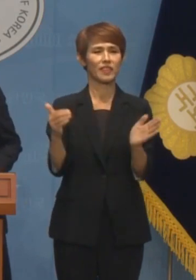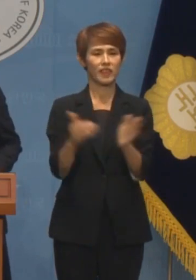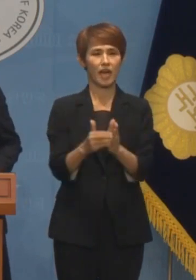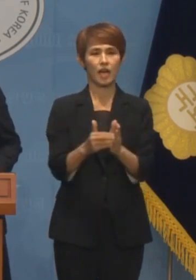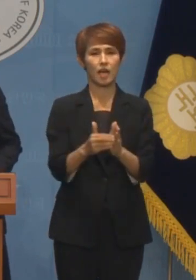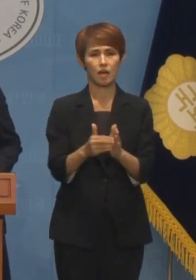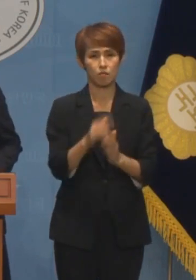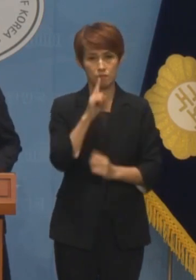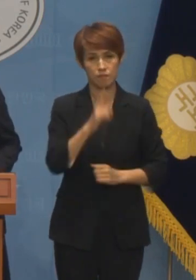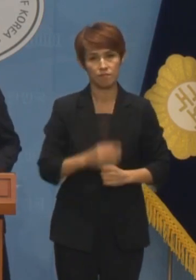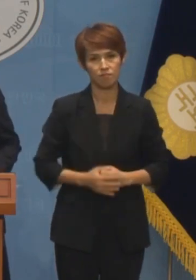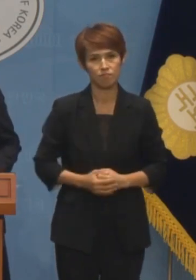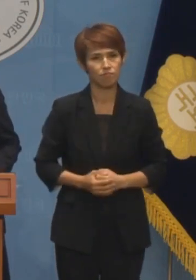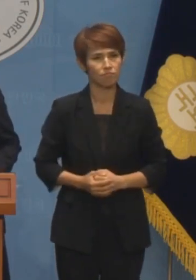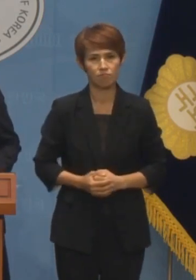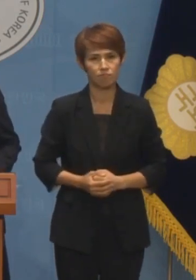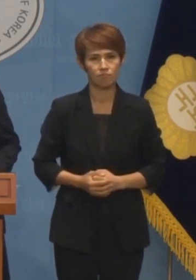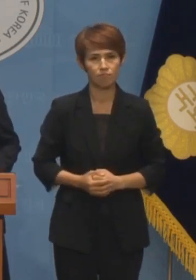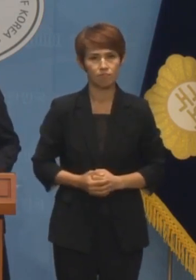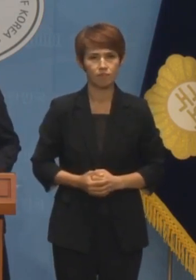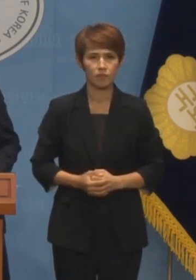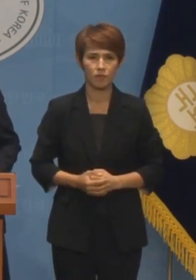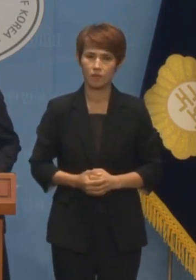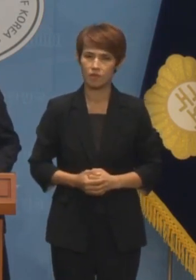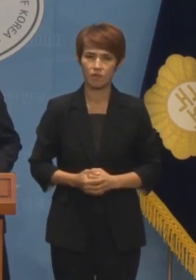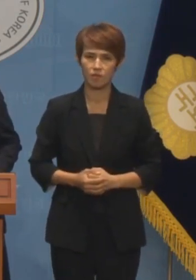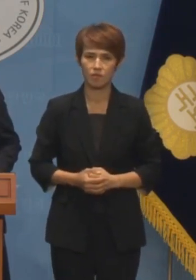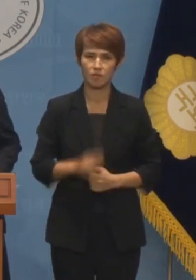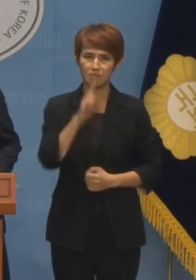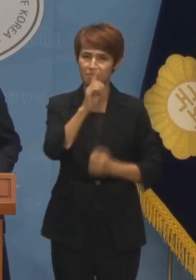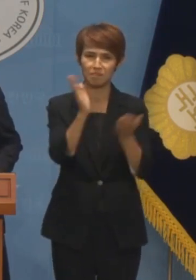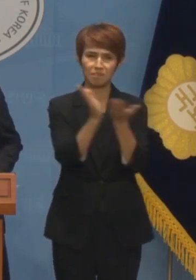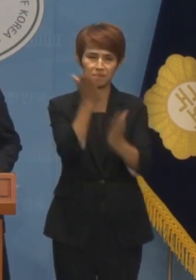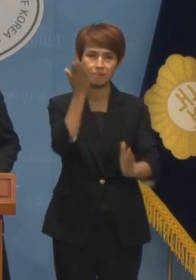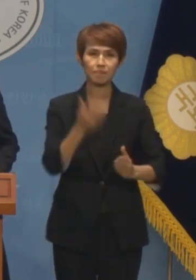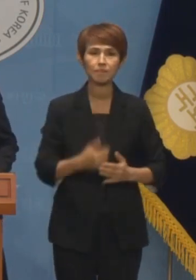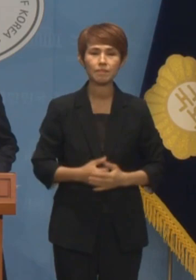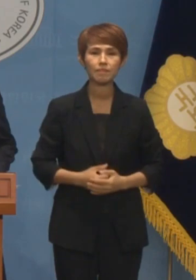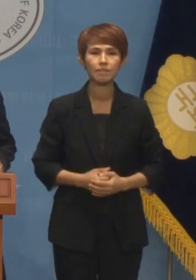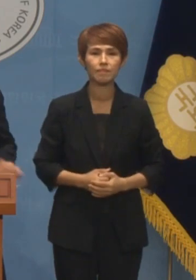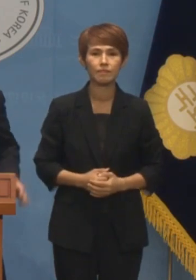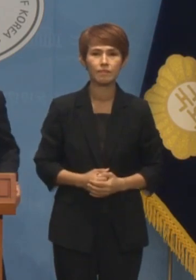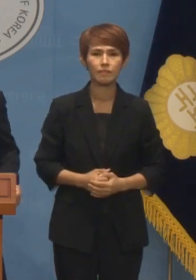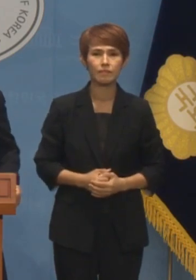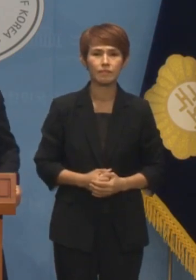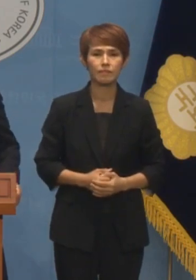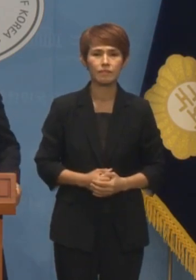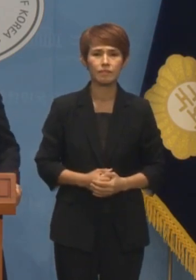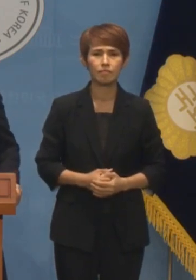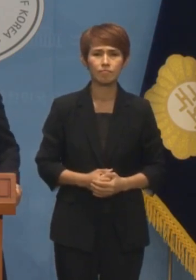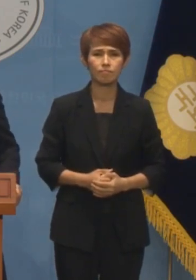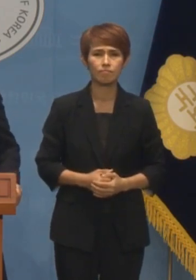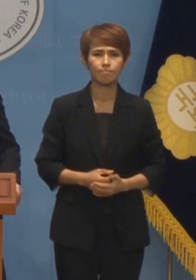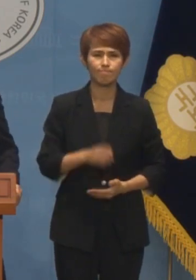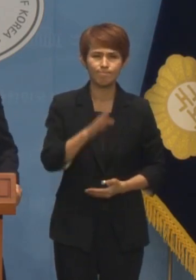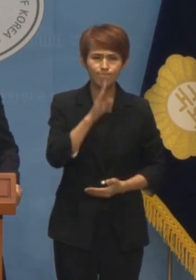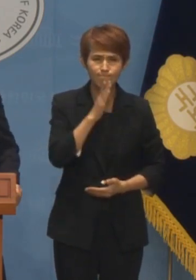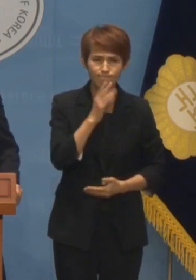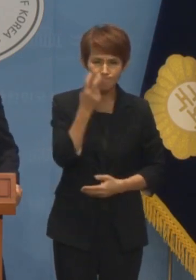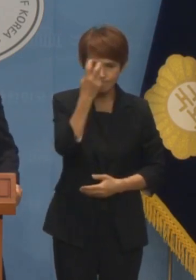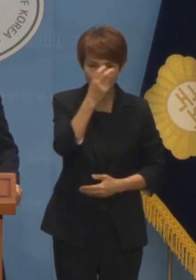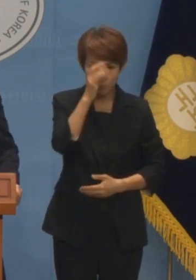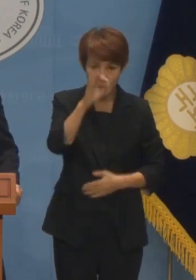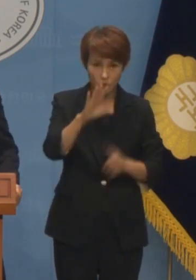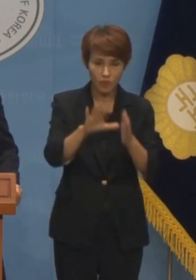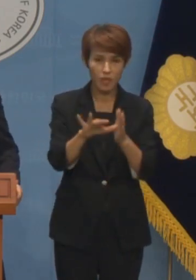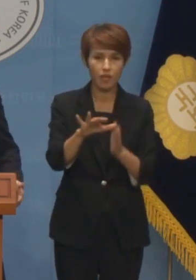몰아갑니다. 이것도 억지 연결로 보입니다. 그래서 기본적인 사실들만 확인해 보면은